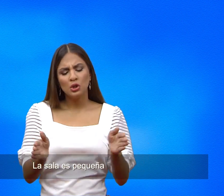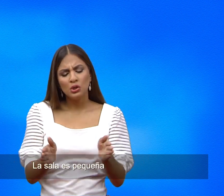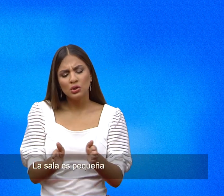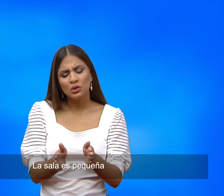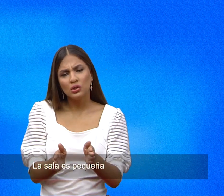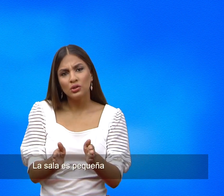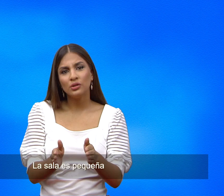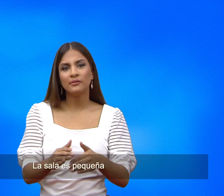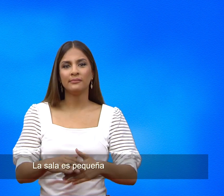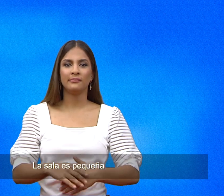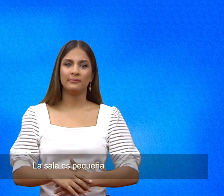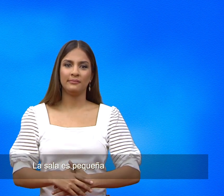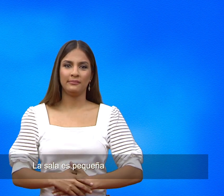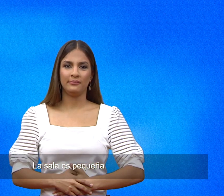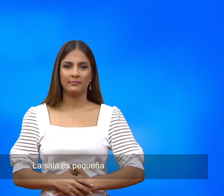la sala es pequeña